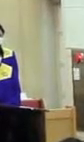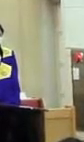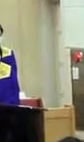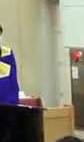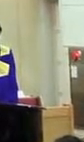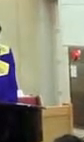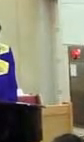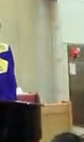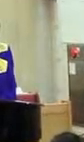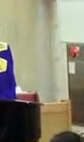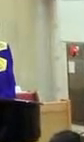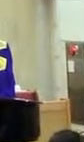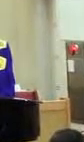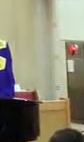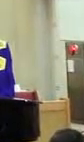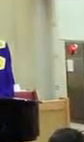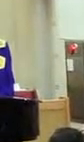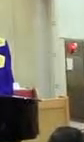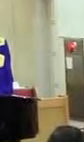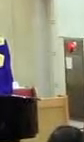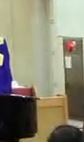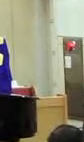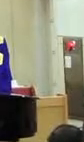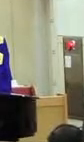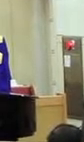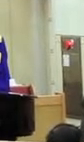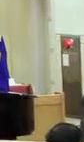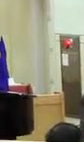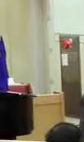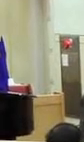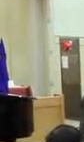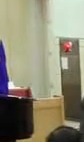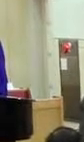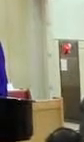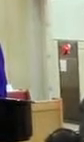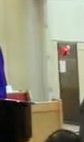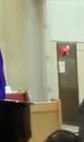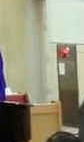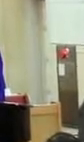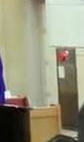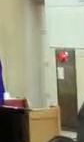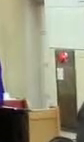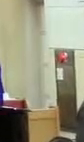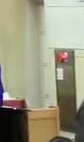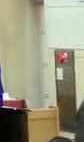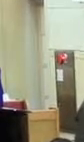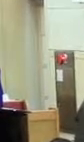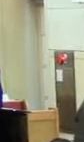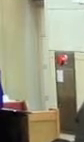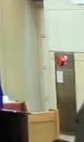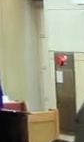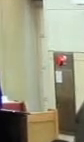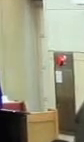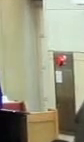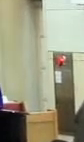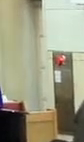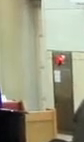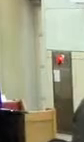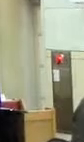2021년 우리들을 이렇게 하나님의 일을 위해서 일꾼으로 세워주심을 감사합니다.